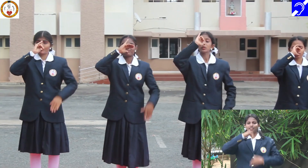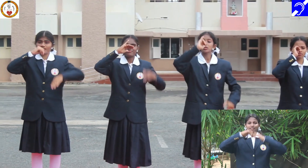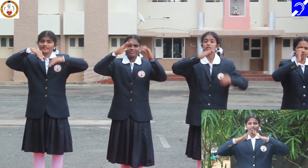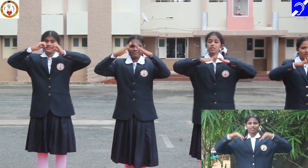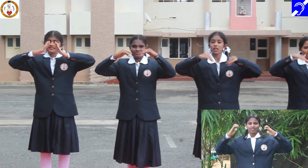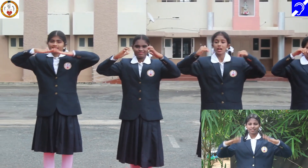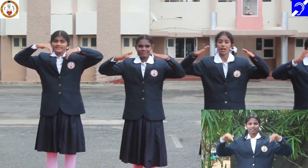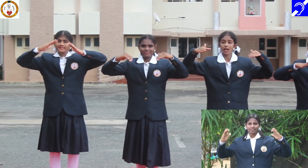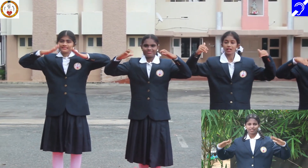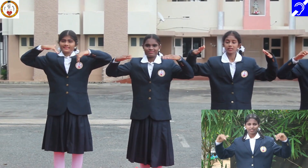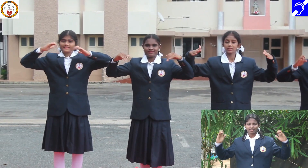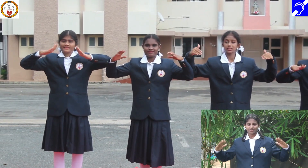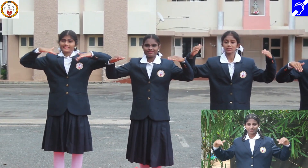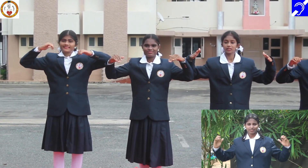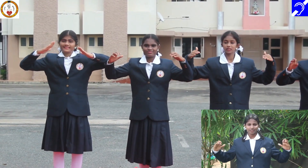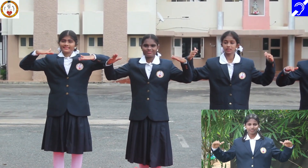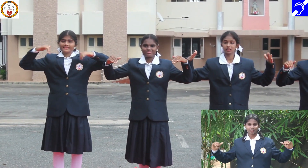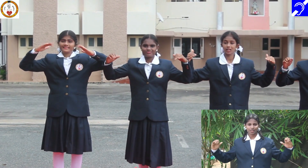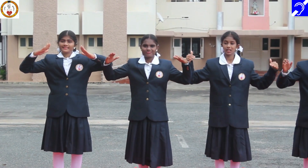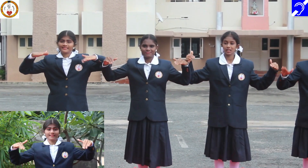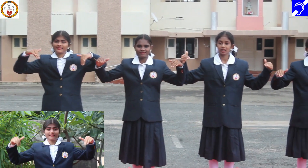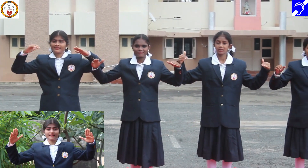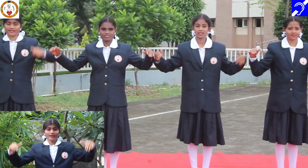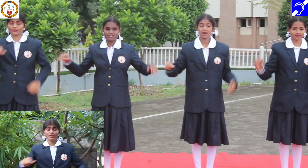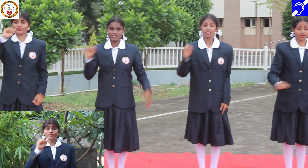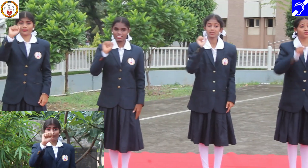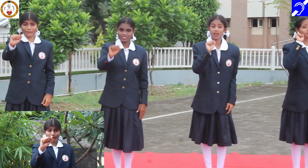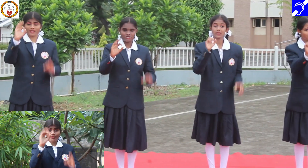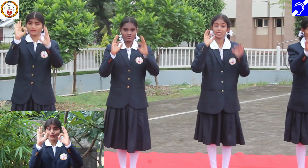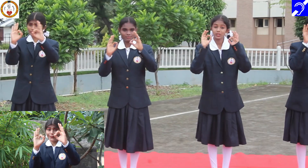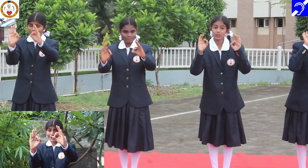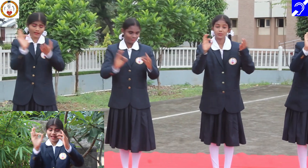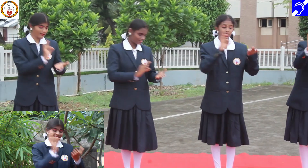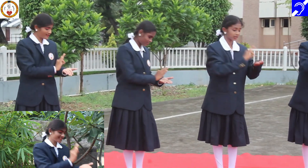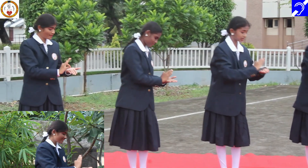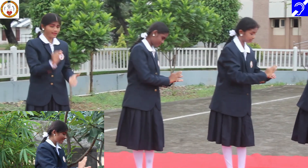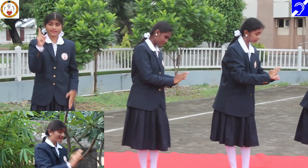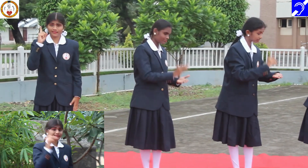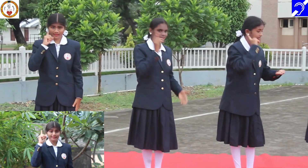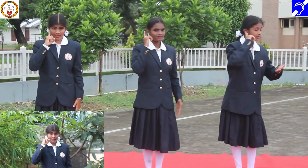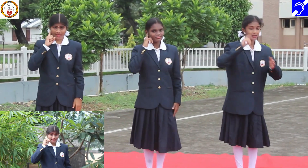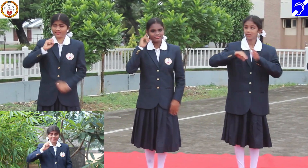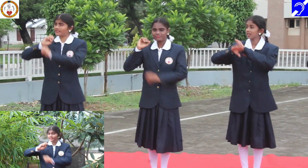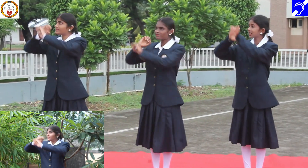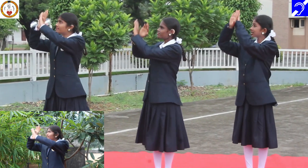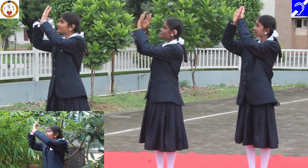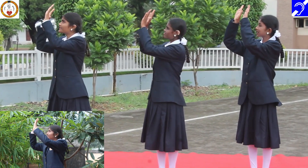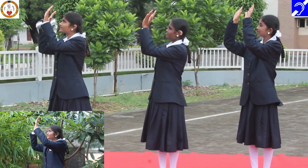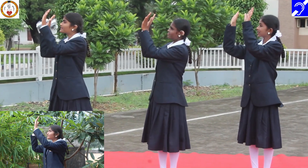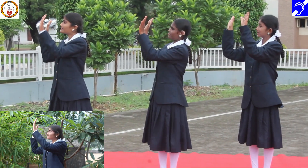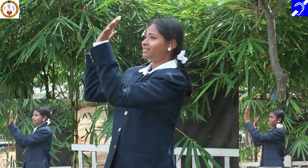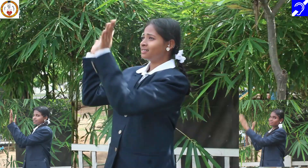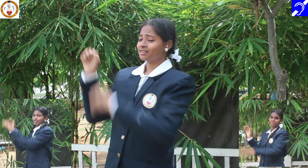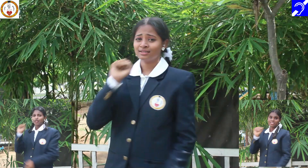उत्चल जल धितरंगा तव शुभ नामे जागे